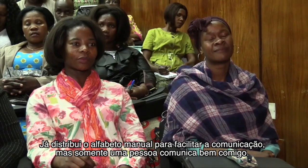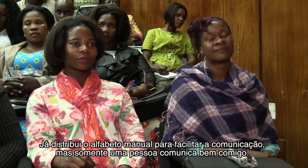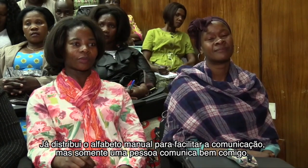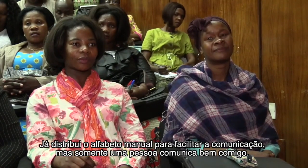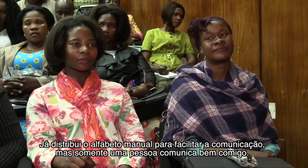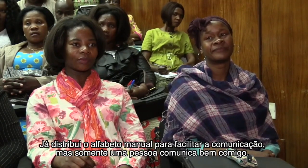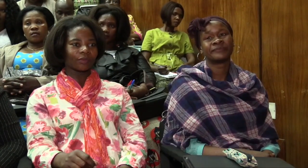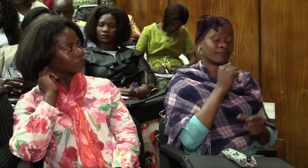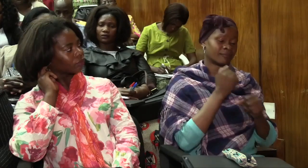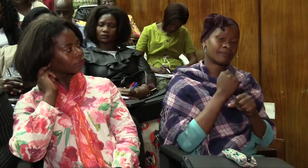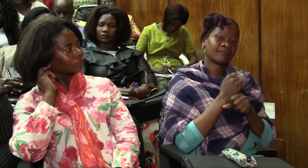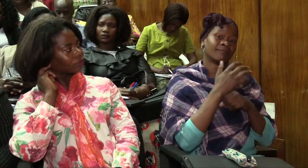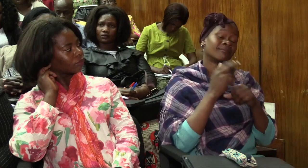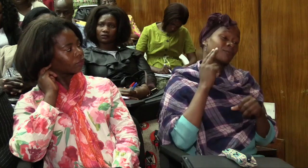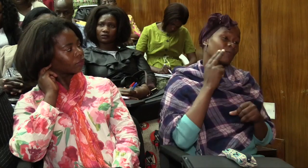que tem se comunicado bem comigo.